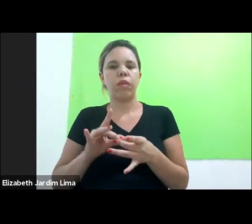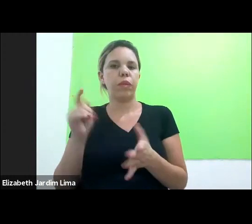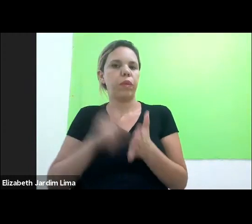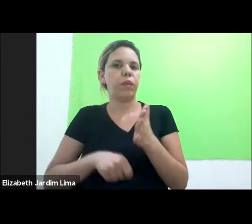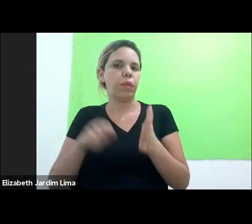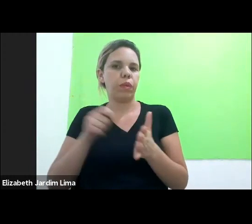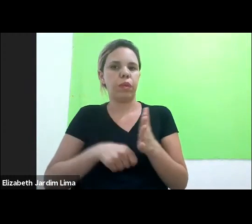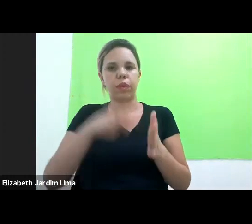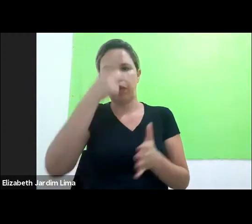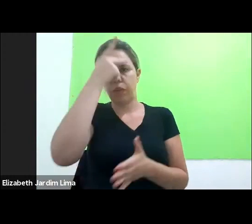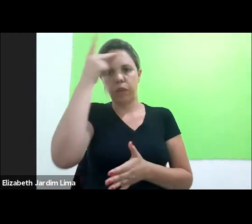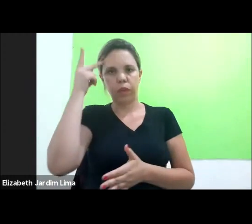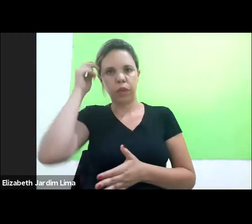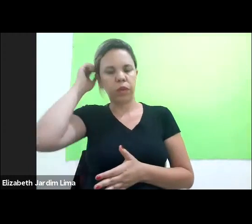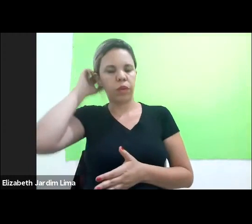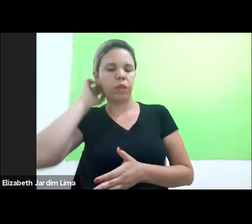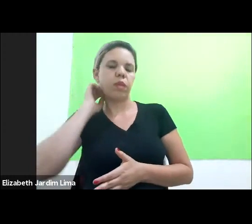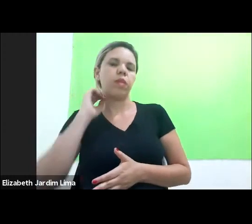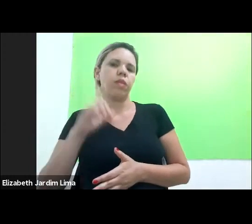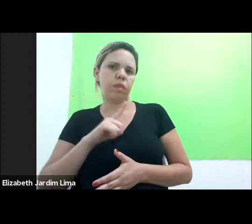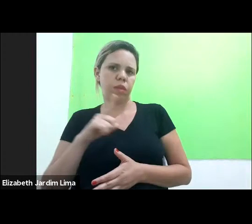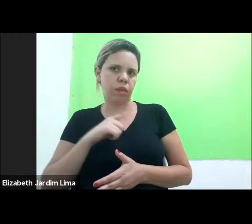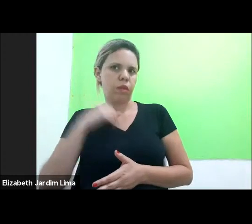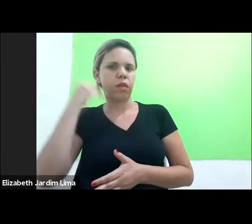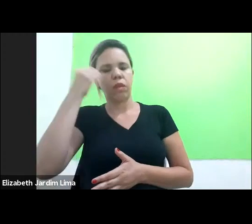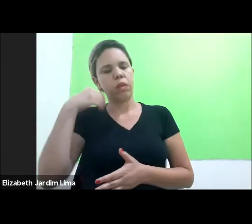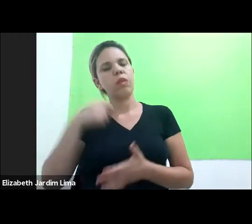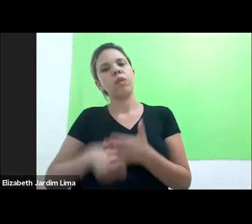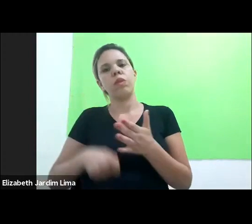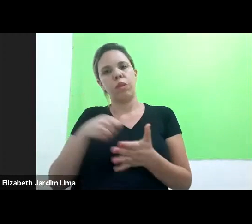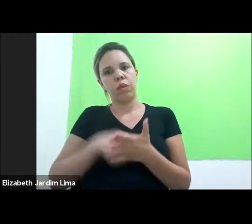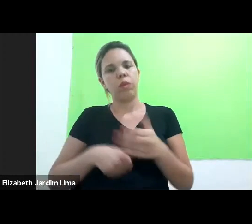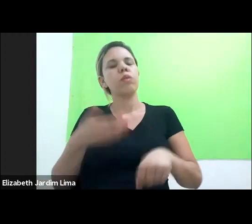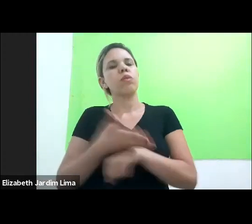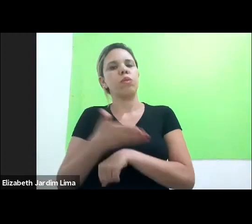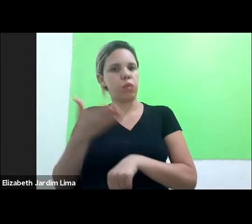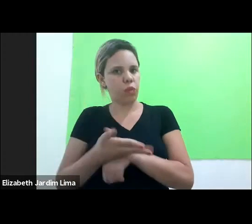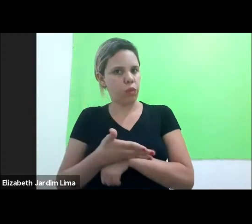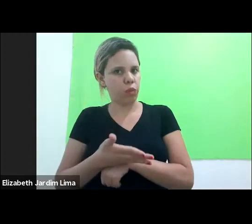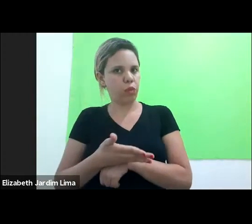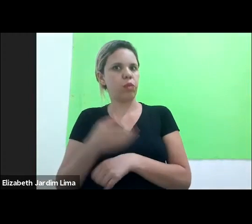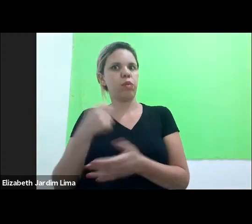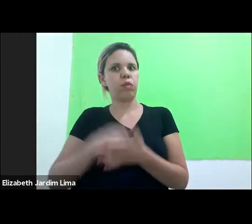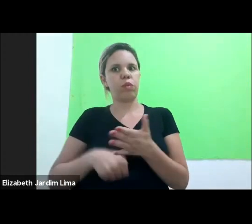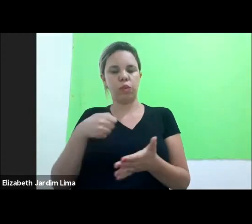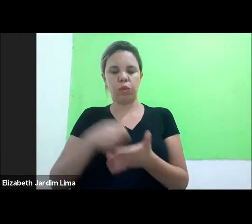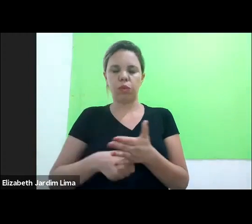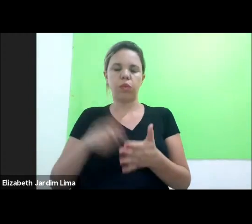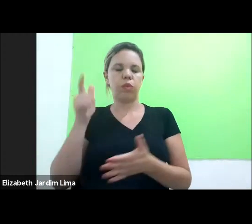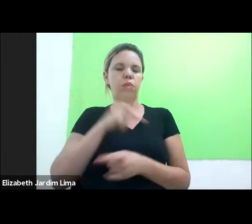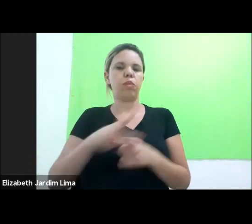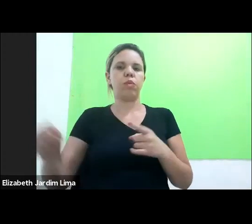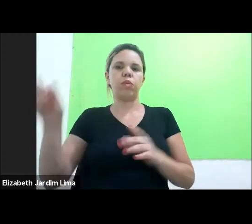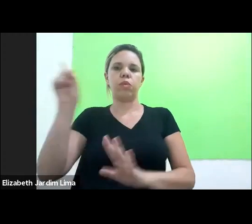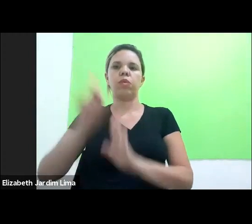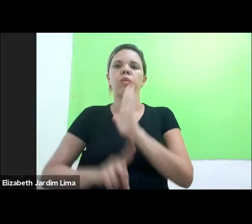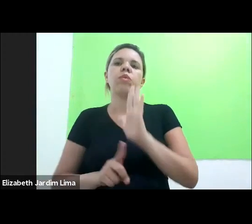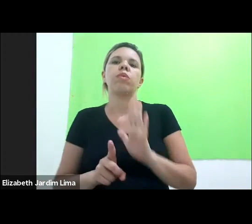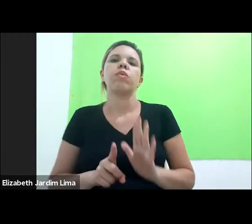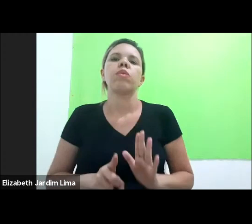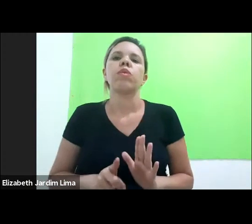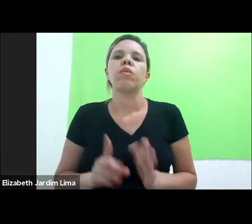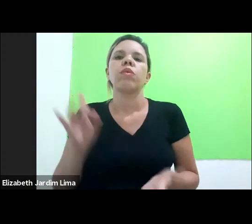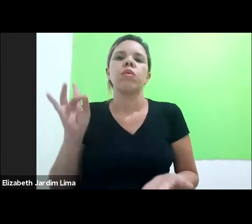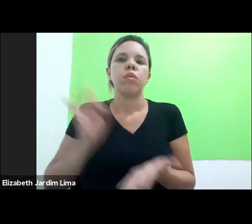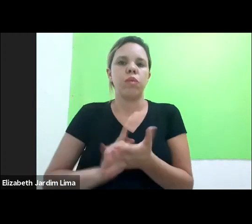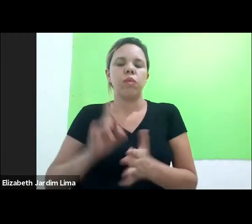pessoas que têm essa bagagem de luta, que participam de processos de luta, de conquista de direitos, de efetivação